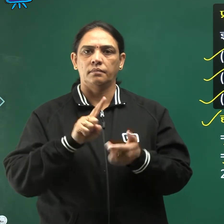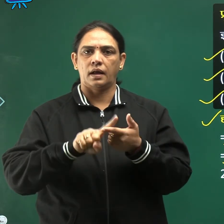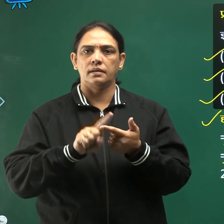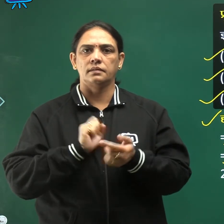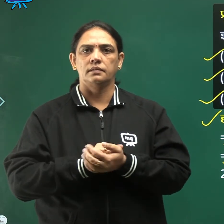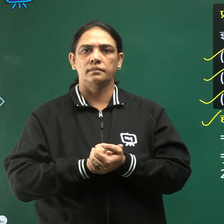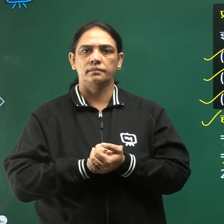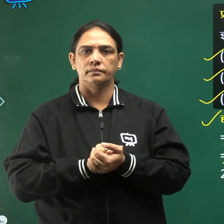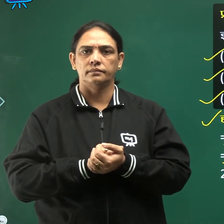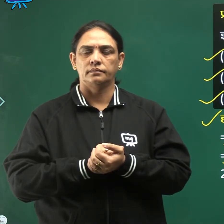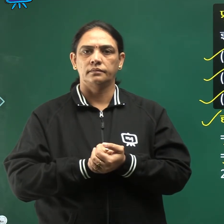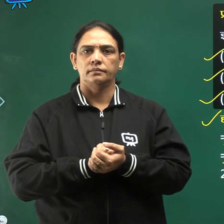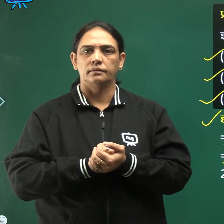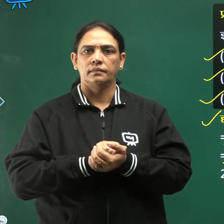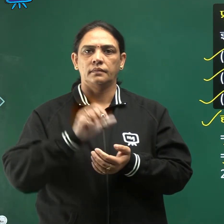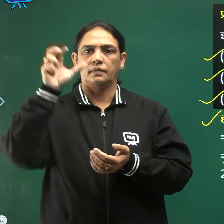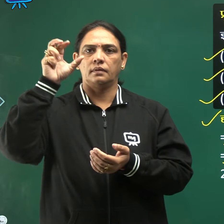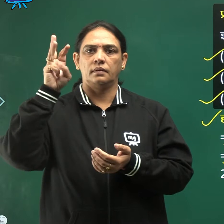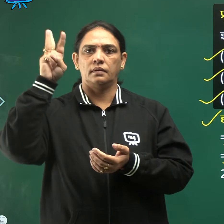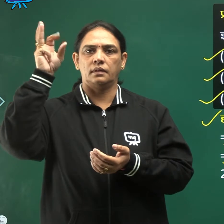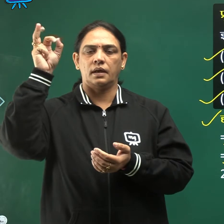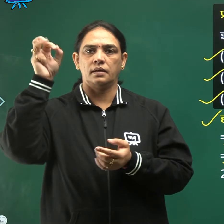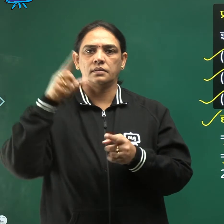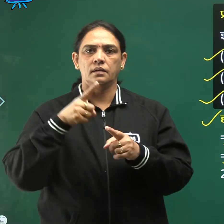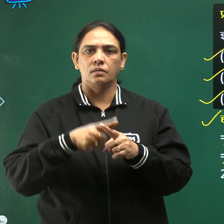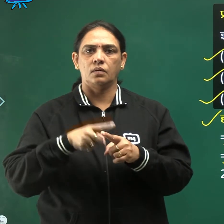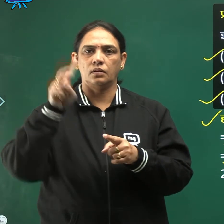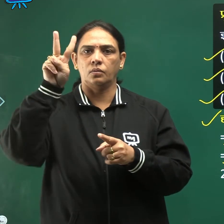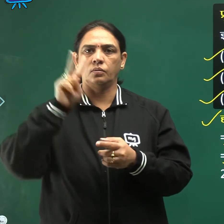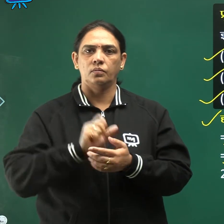प्लस 30 गुणा 2